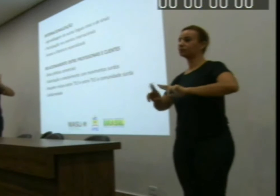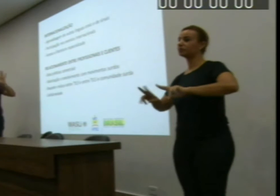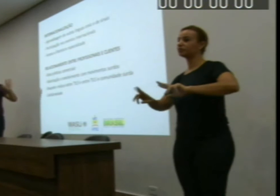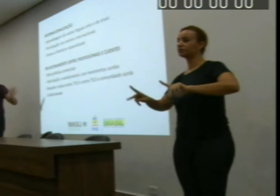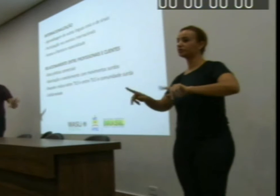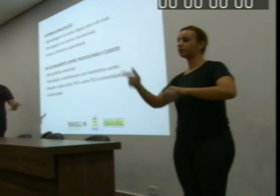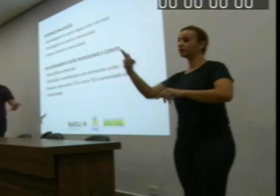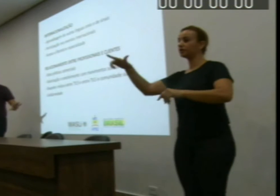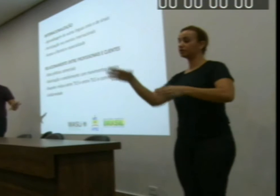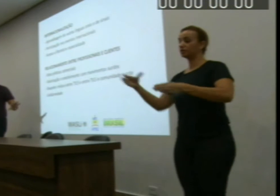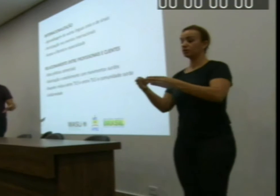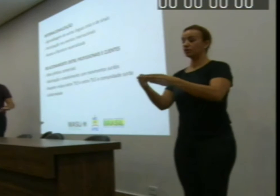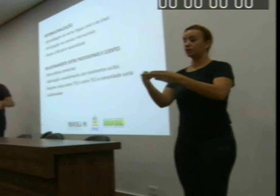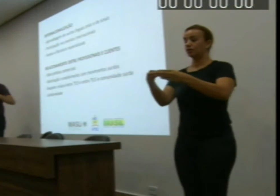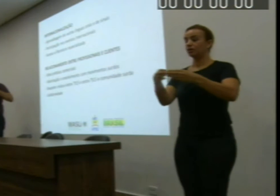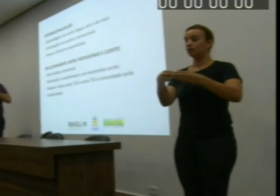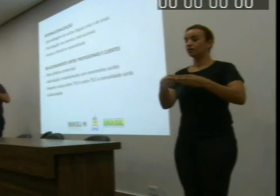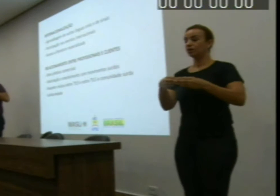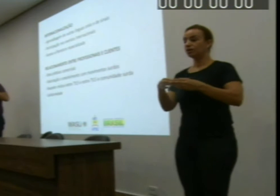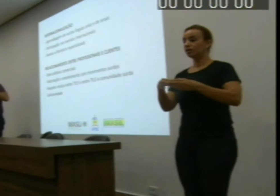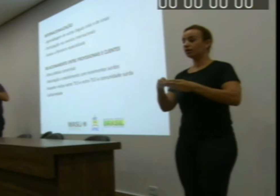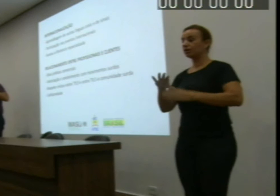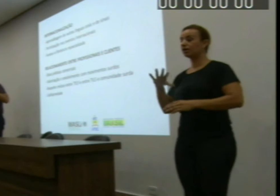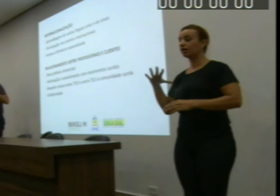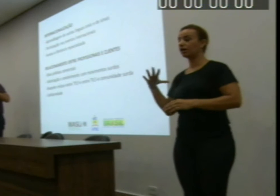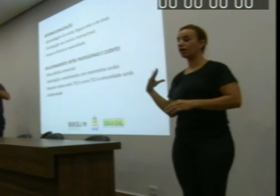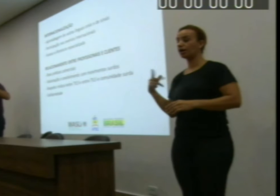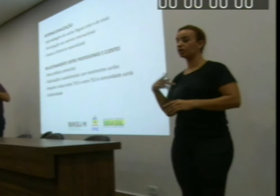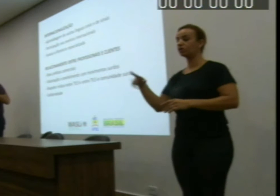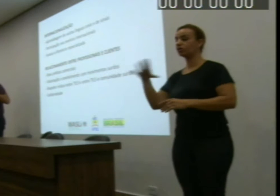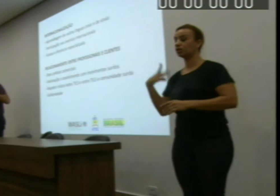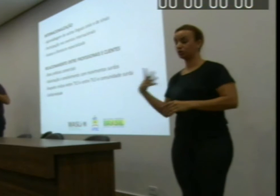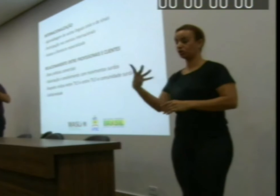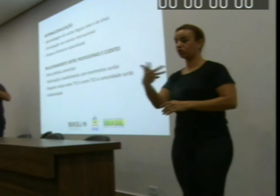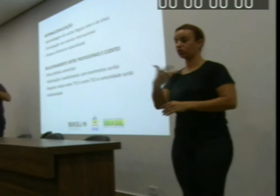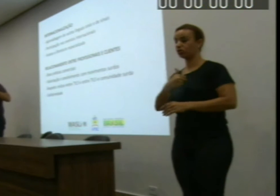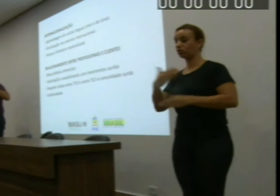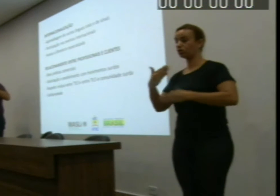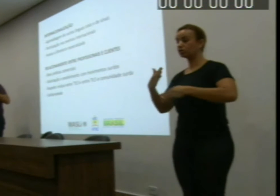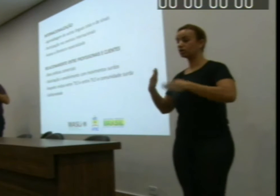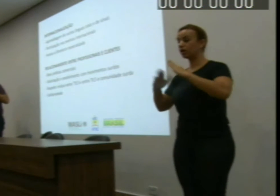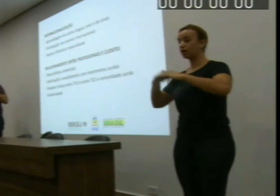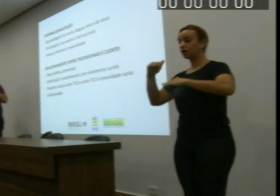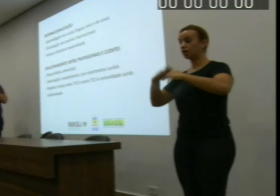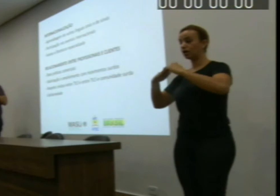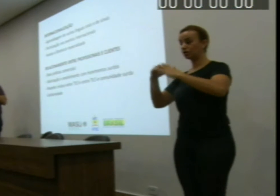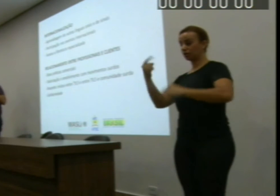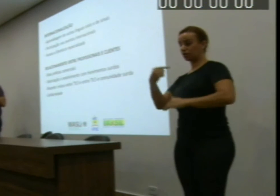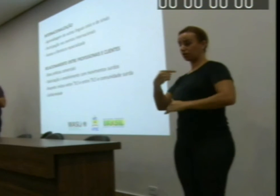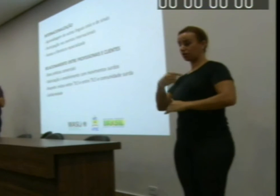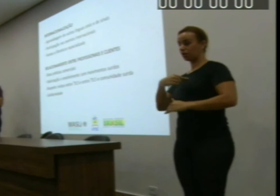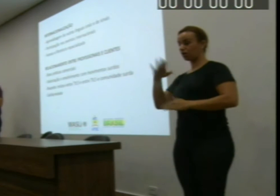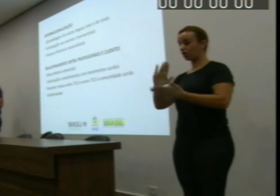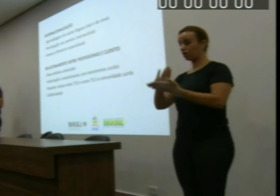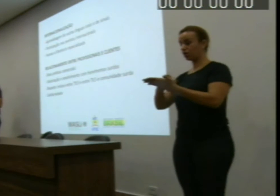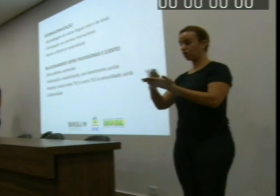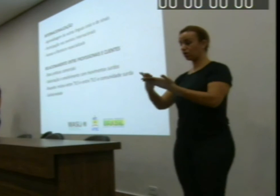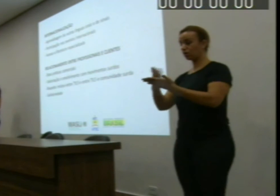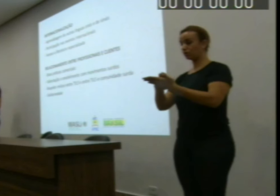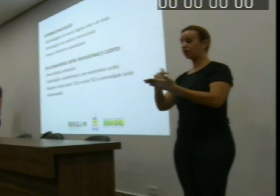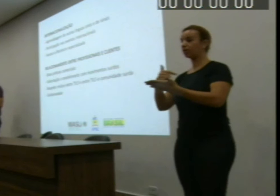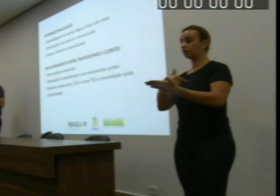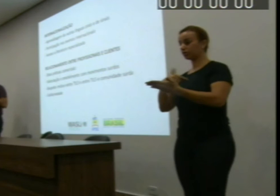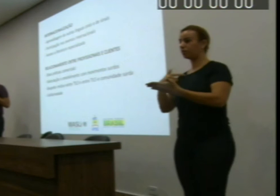das organizações é a nossa internacionalização profissionais eu intérprete Eu também preciso me